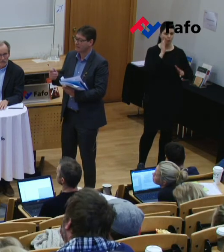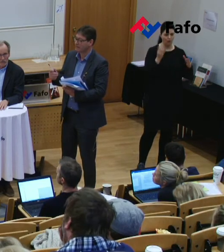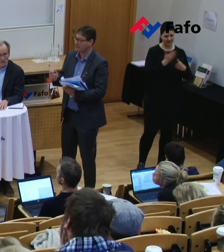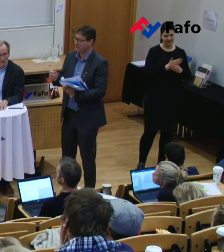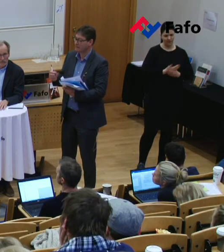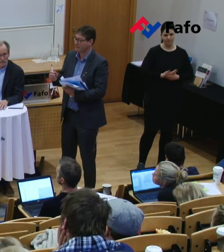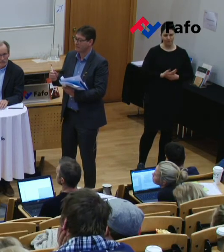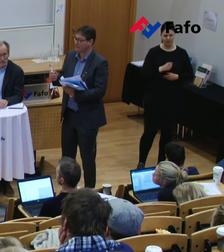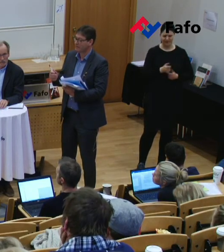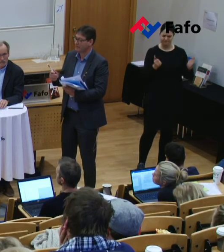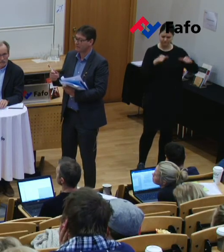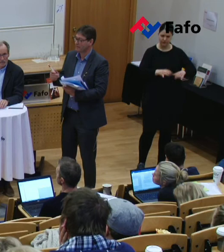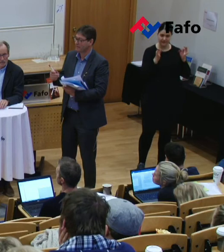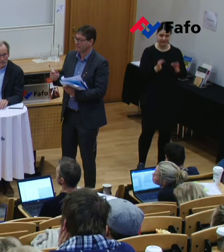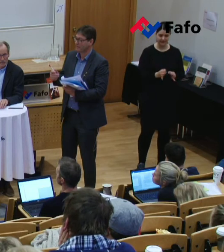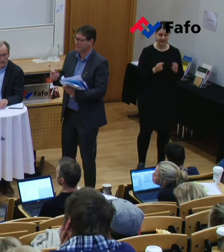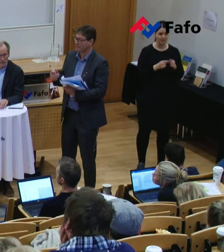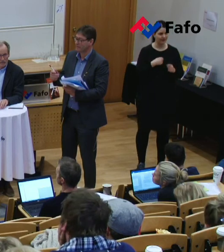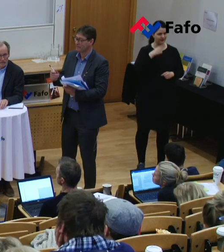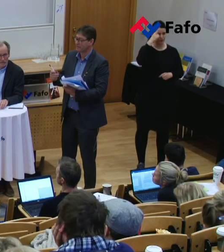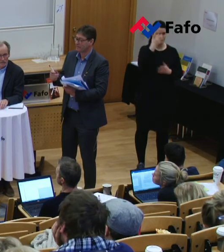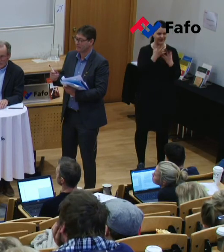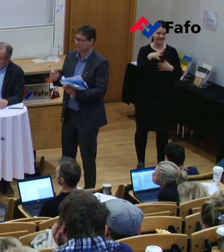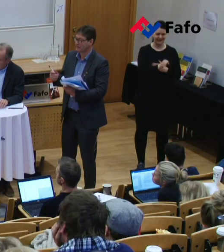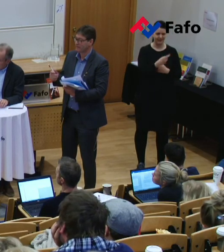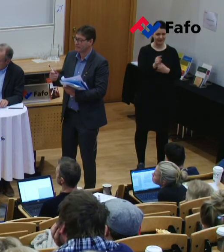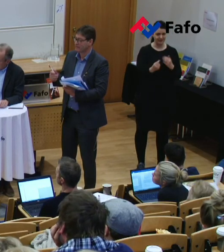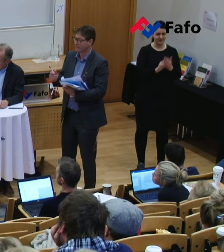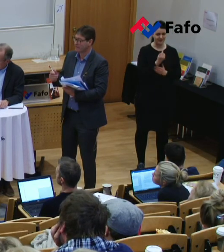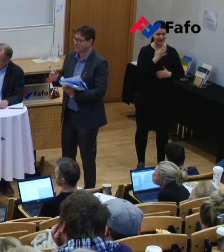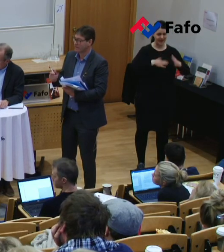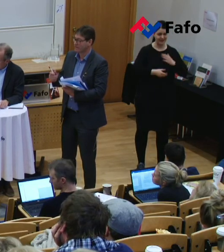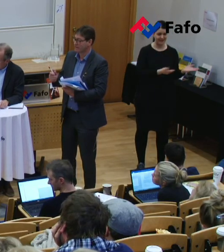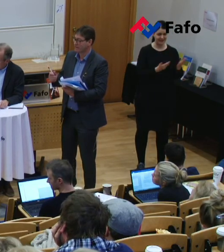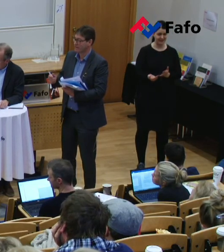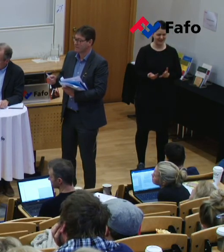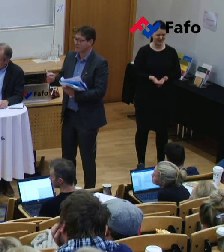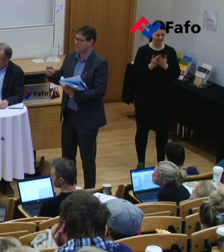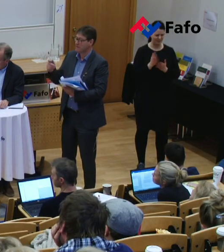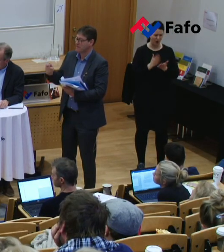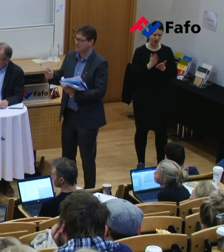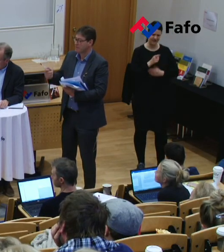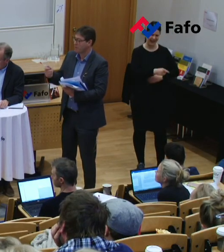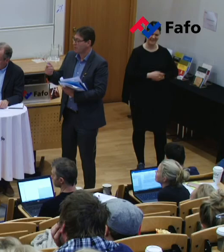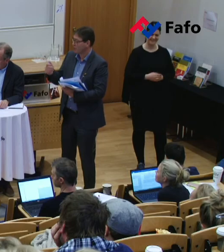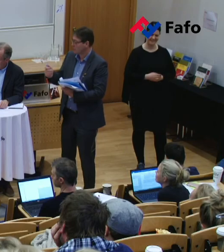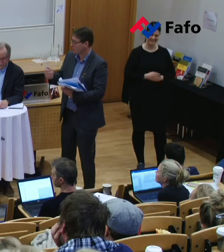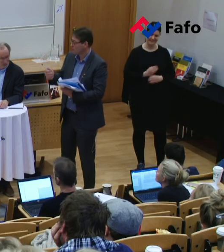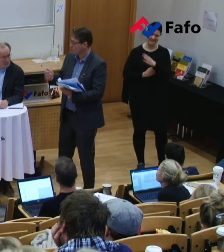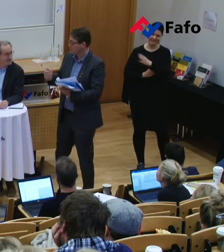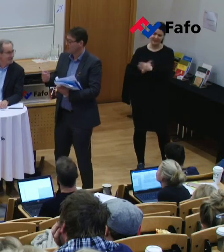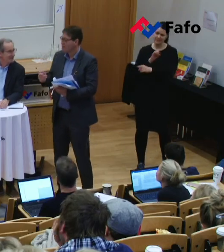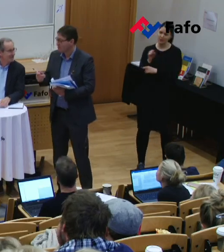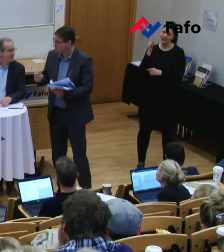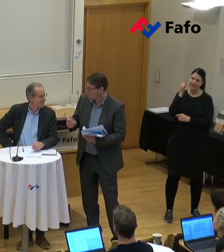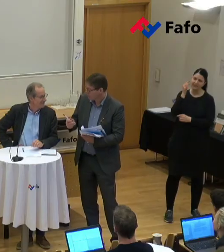jo vanskelige ting, men jeg tror ikke tilgangen på spesialisthelsetjenester akkurat hjelper på det. Bare trøstens